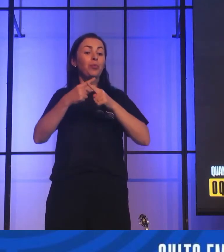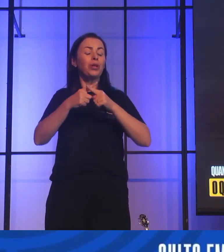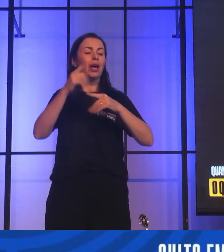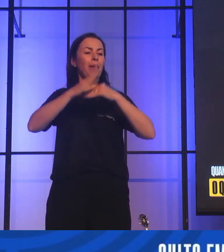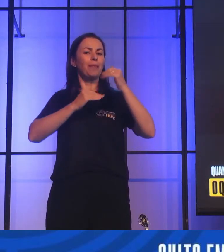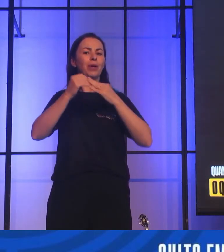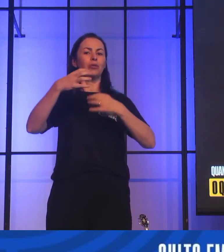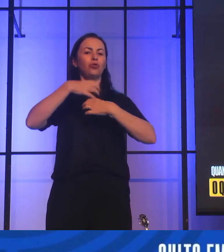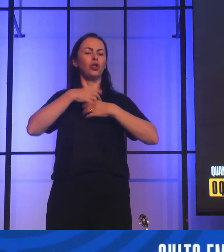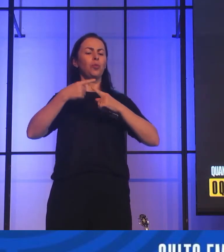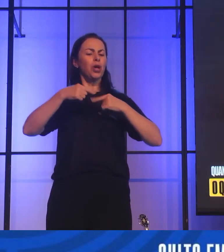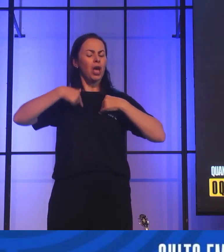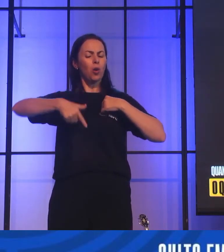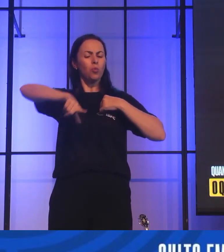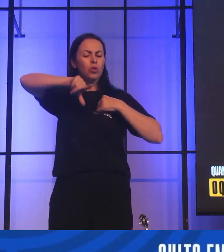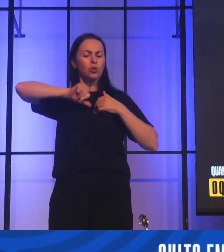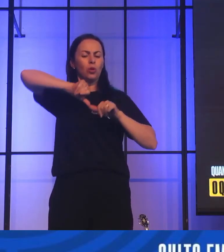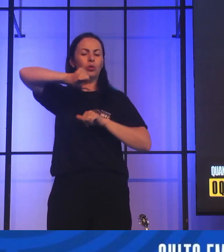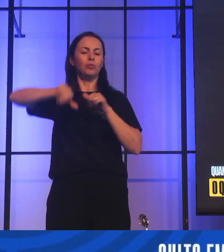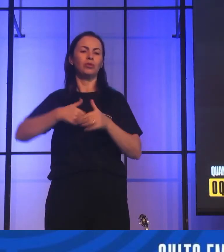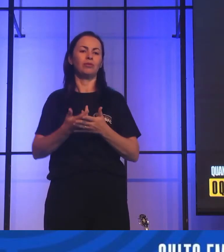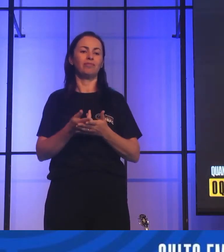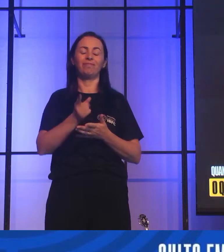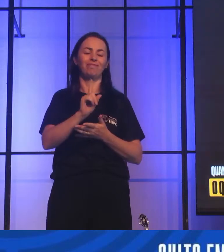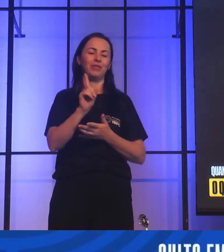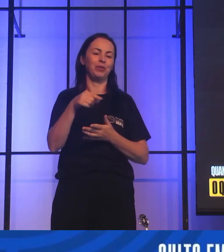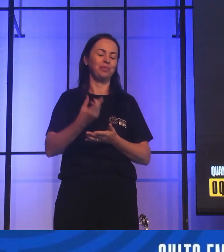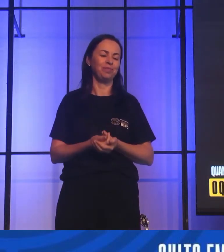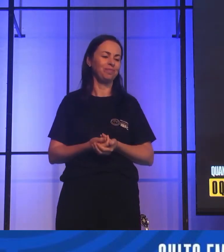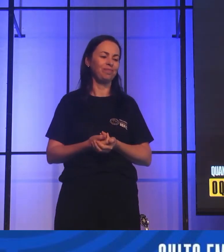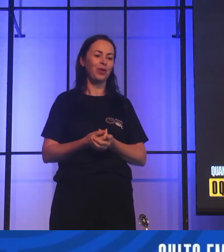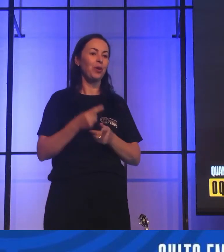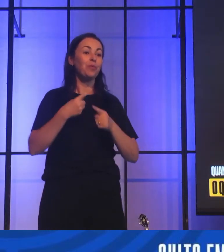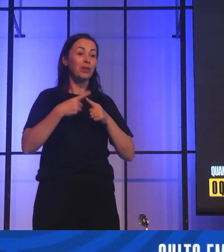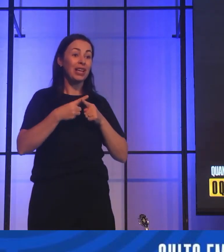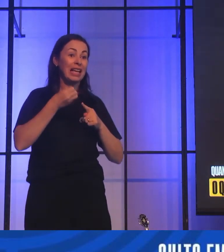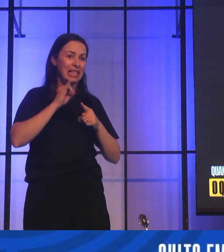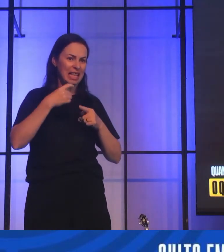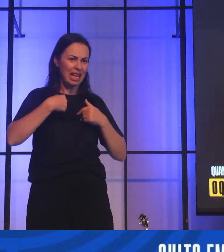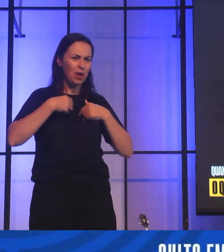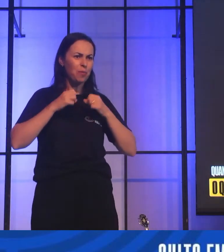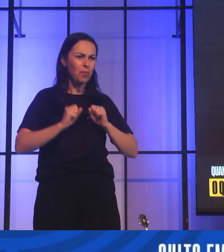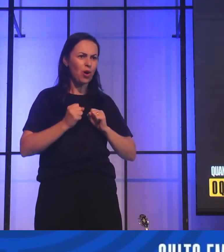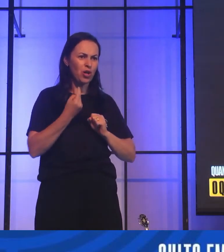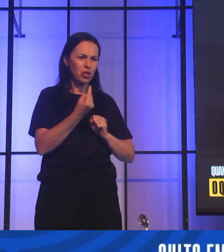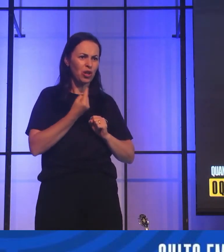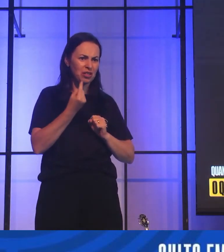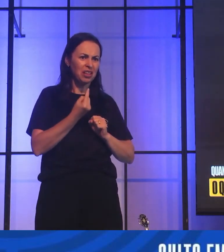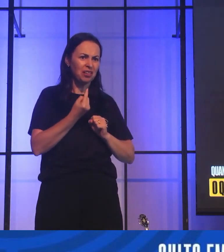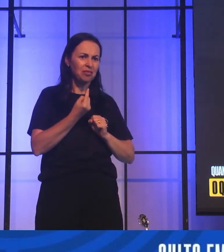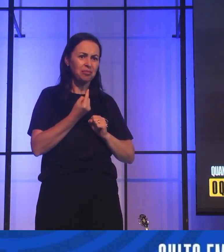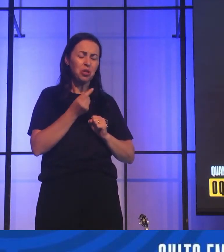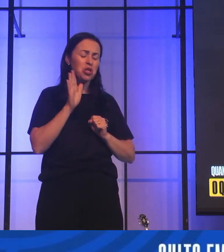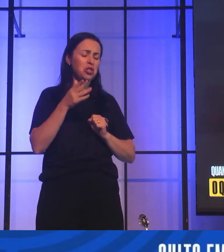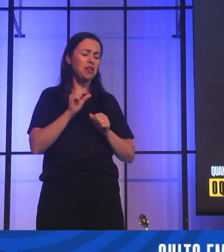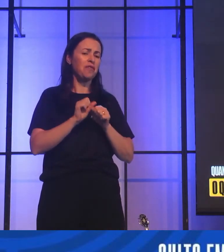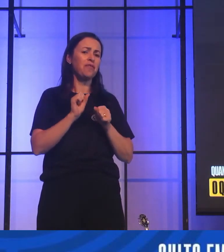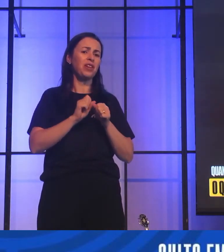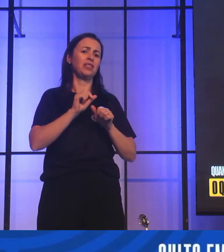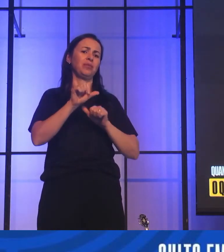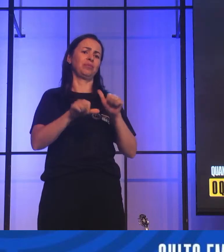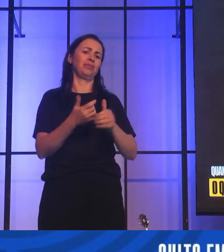decido mudar. Não é. Se você pudesse mudar, você já teria mudado. Não é